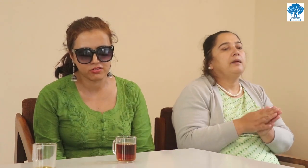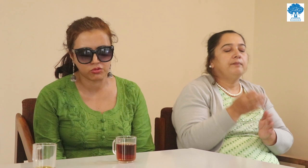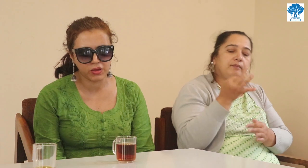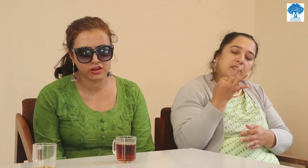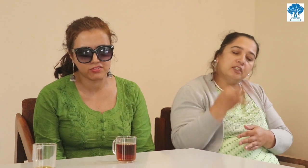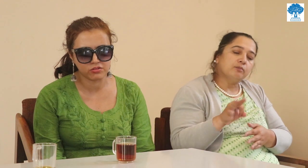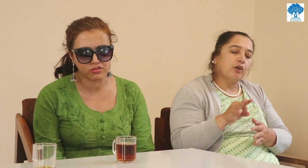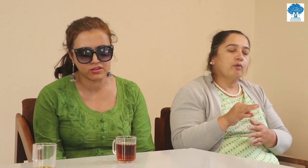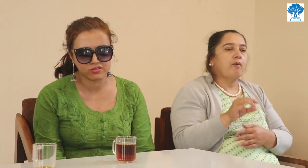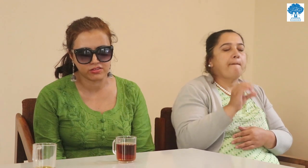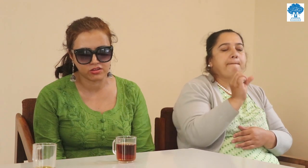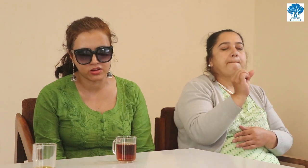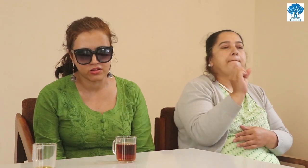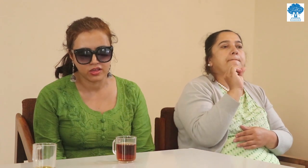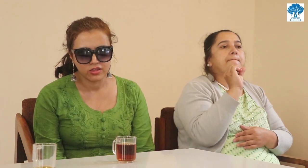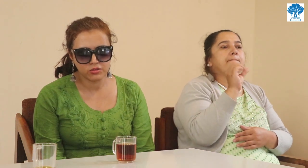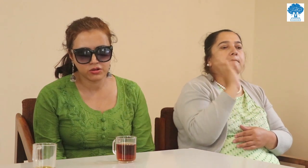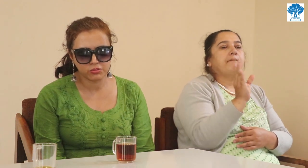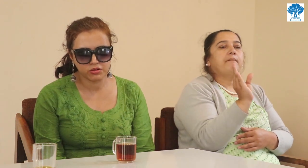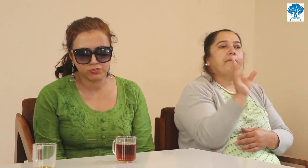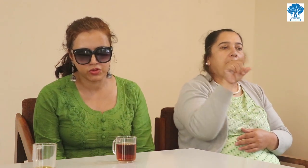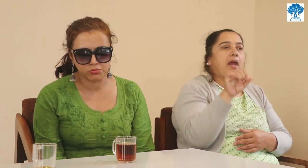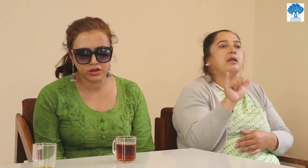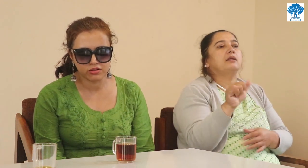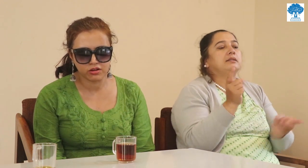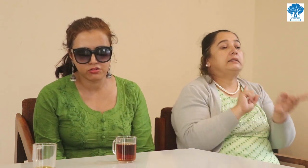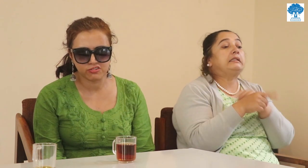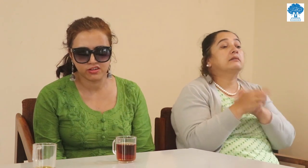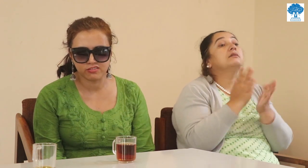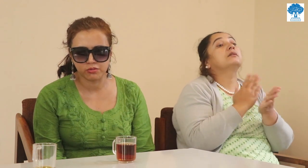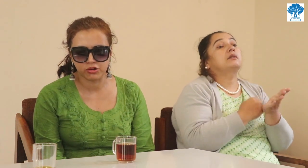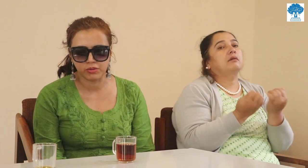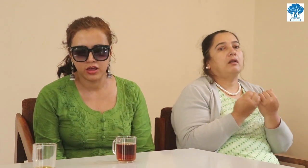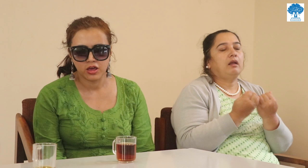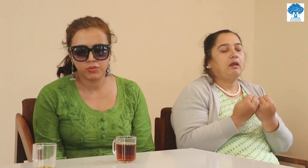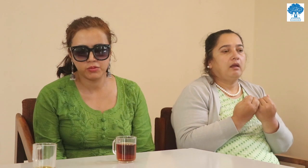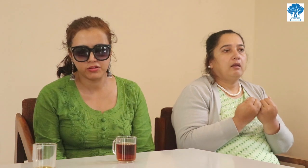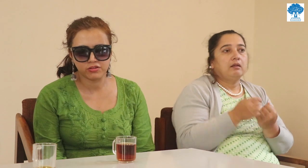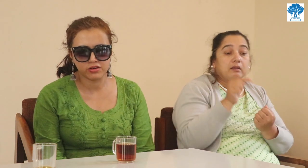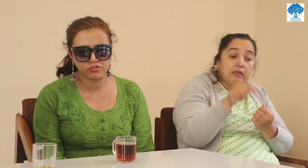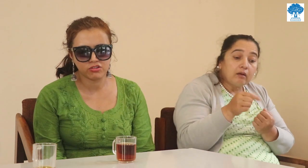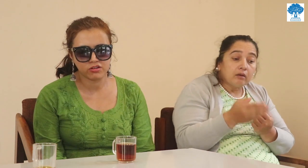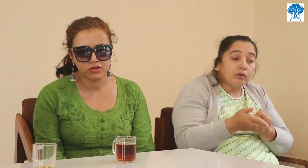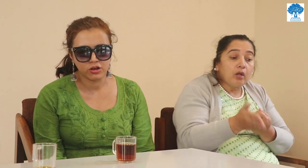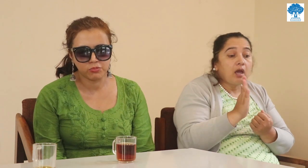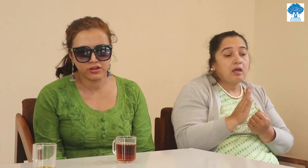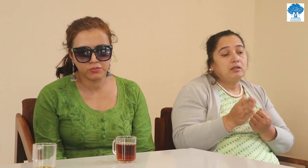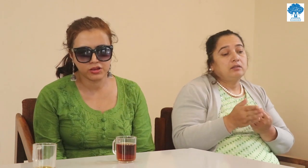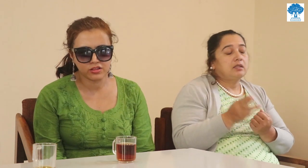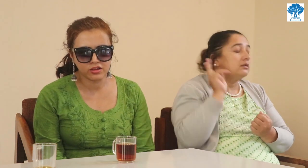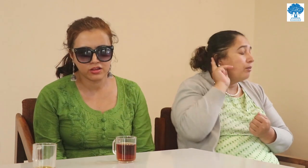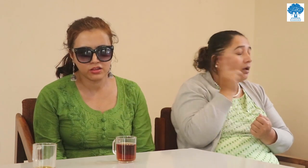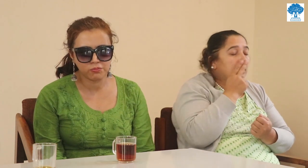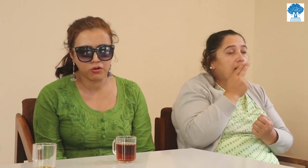होइन प्याड सिर्फ कसरी चेन्ज गर्ने इभन अब मेडिकल ग्रोसरी सपहरूमा प्याड बेच्नु गरिन्छ तर